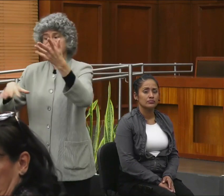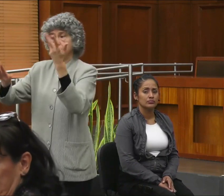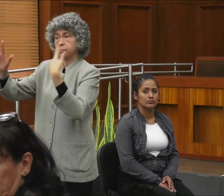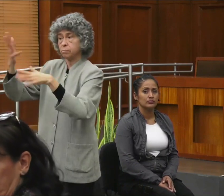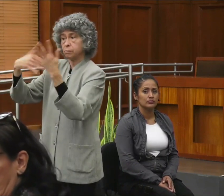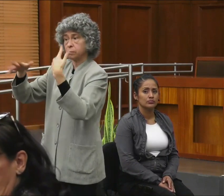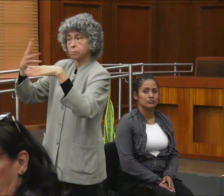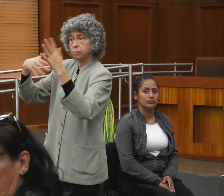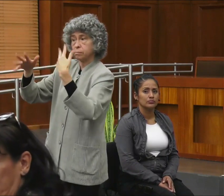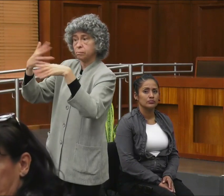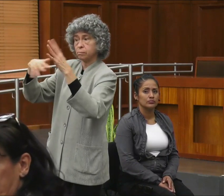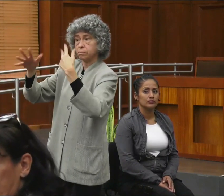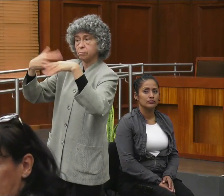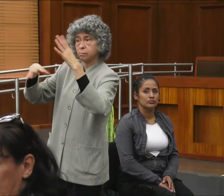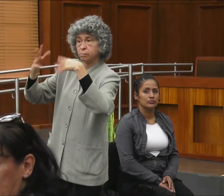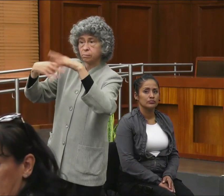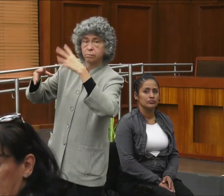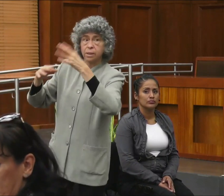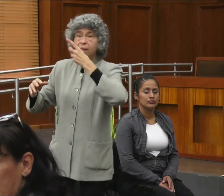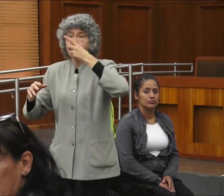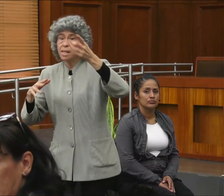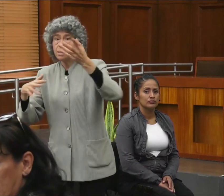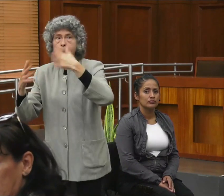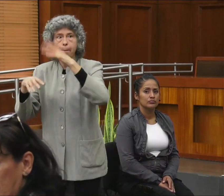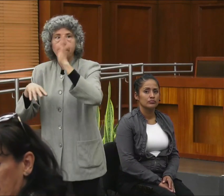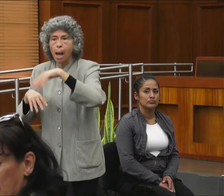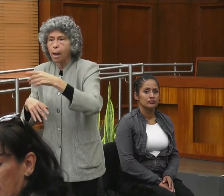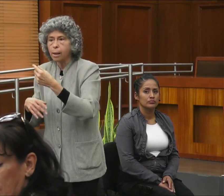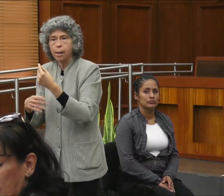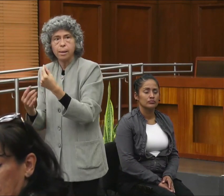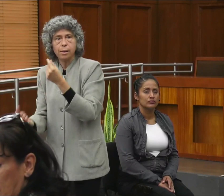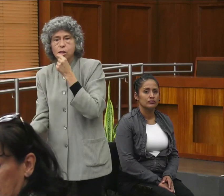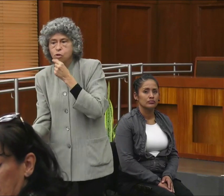comunicación natural que debería de existir con ellos en el lenguaje de señas.